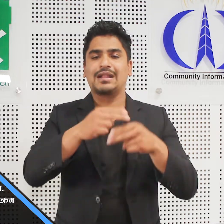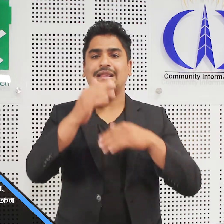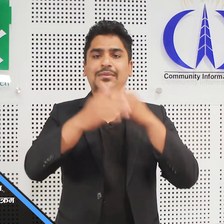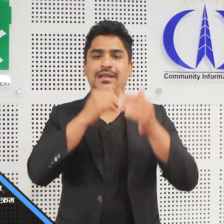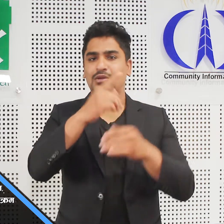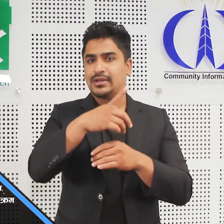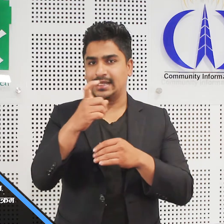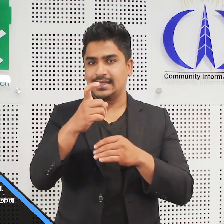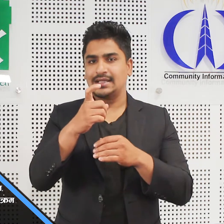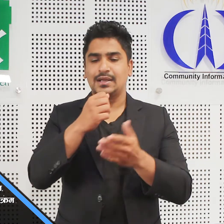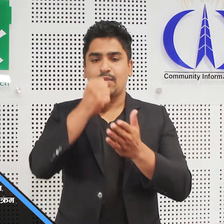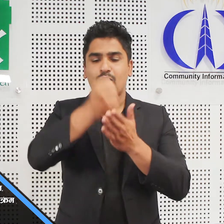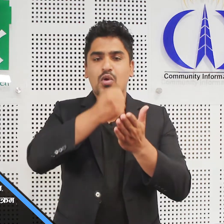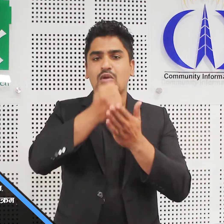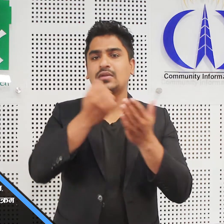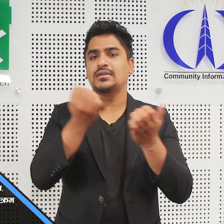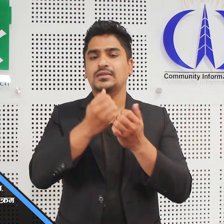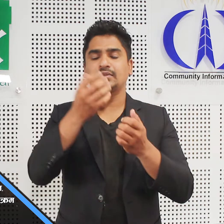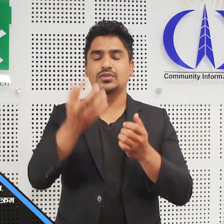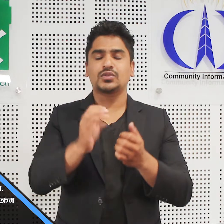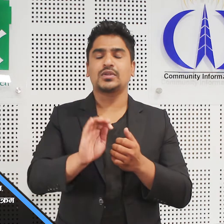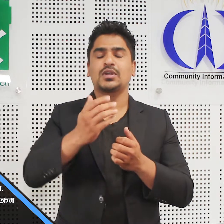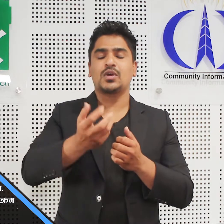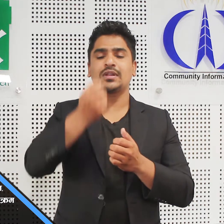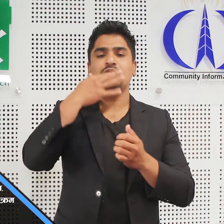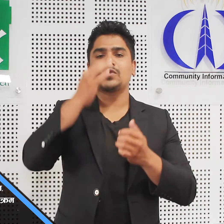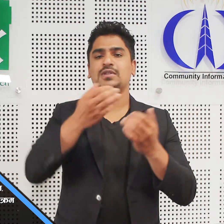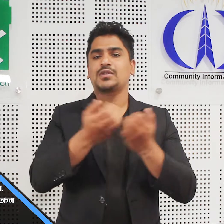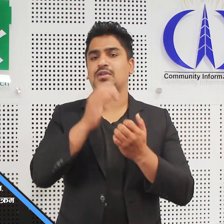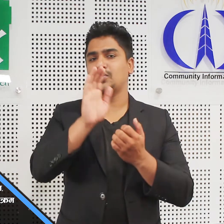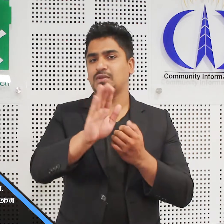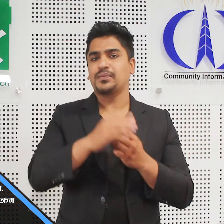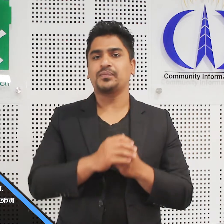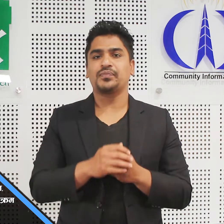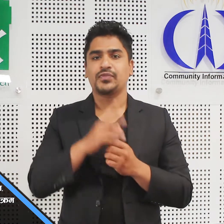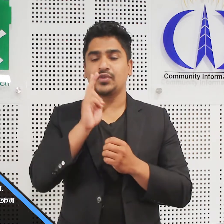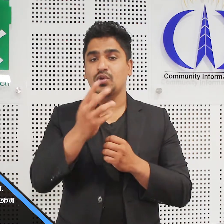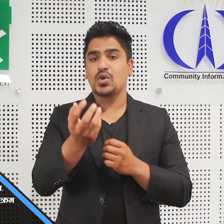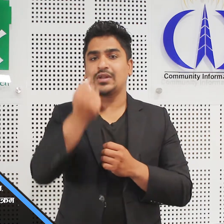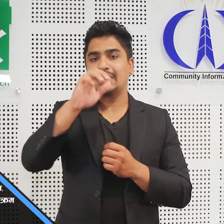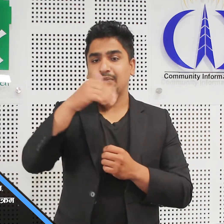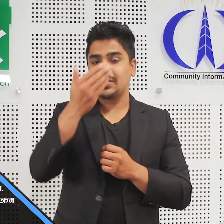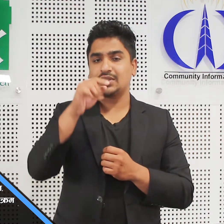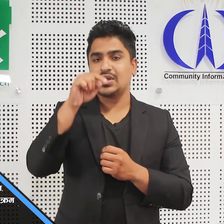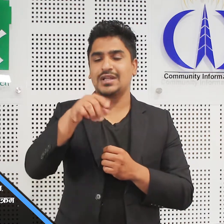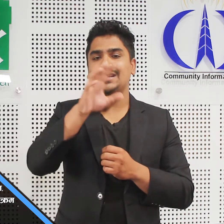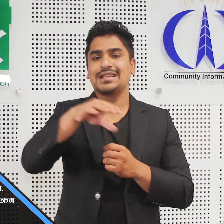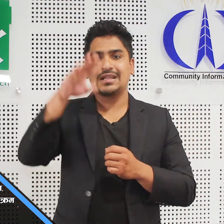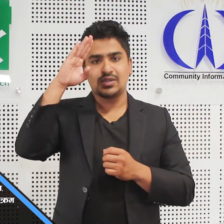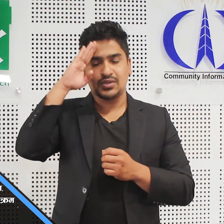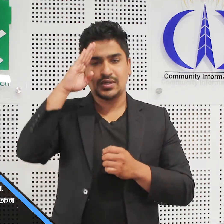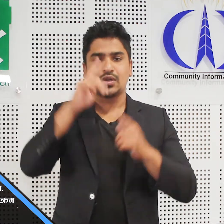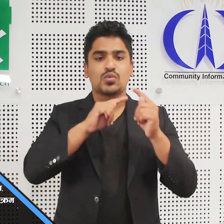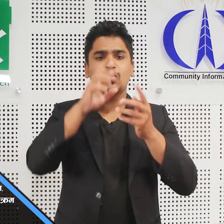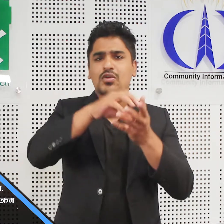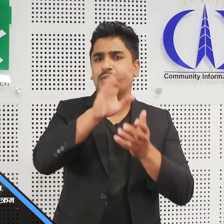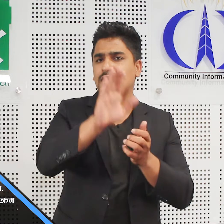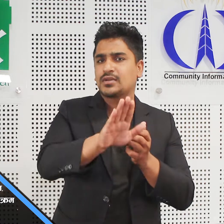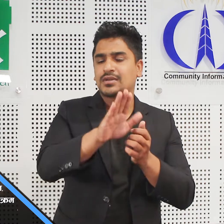लागि पहल लिन सक्ने अधिकार सुनिश्चित गरेको छ। त्यो अधिकारपछि अहिले स्थानीय सरकार कुन ठाउँमा छन्? कार्यक्रममा